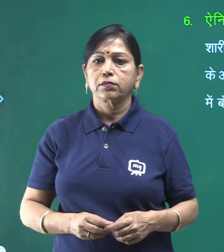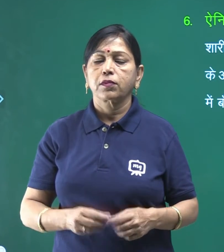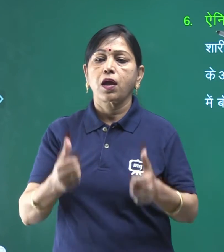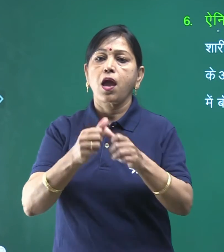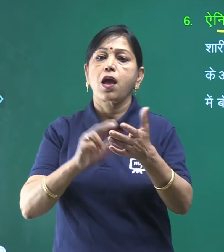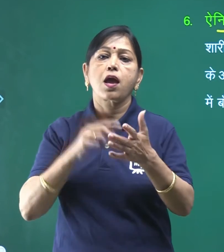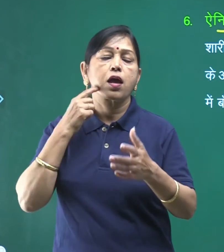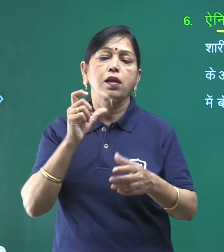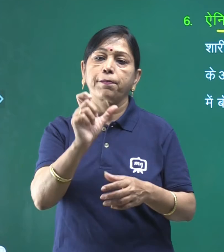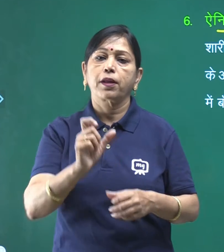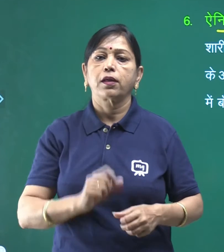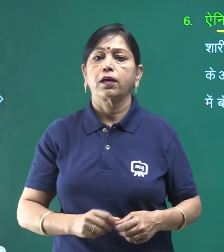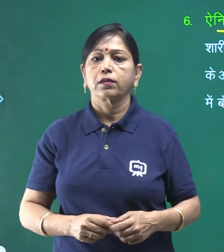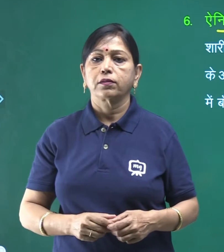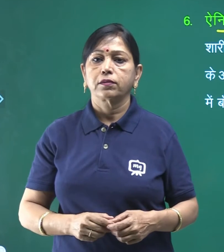एनिमेलिया।